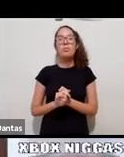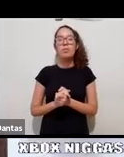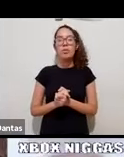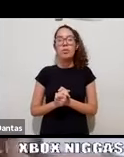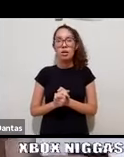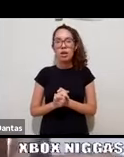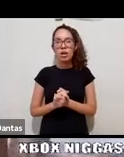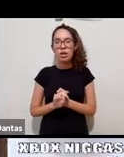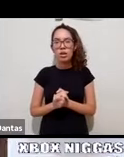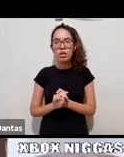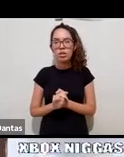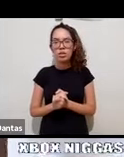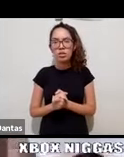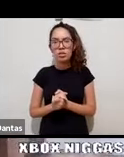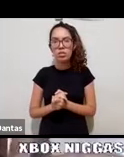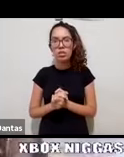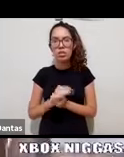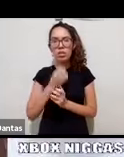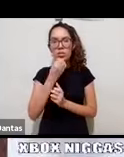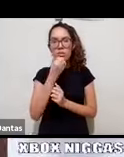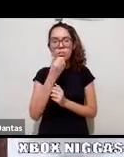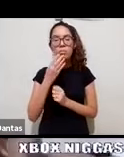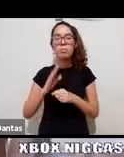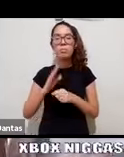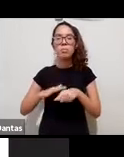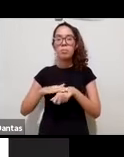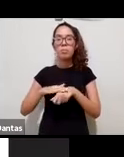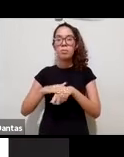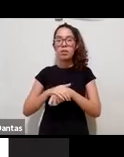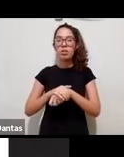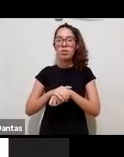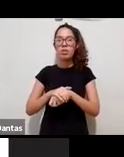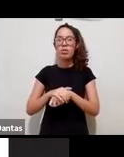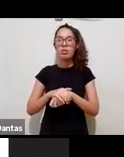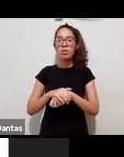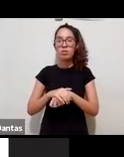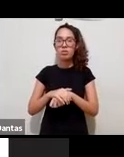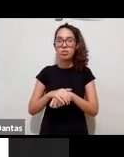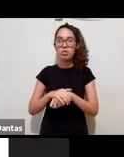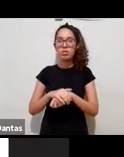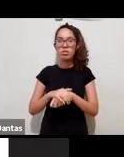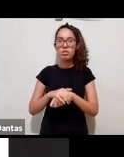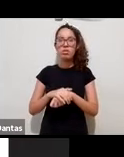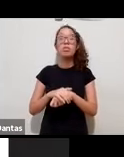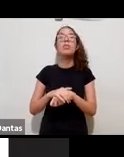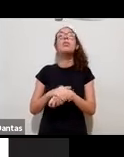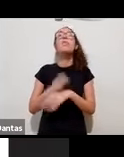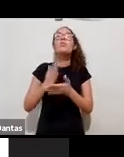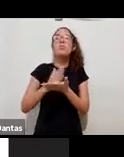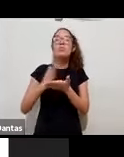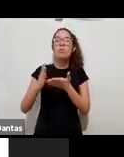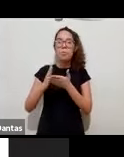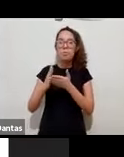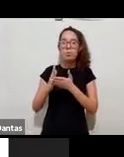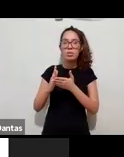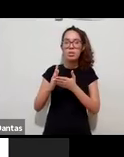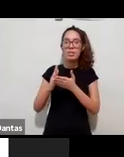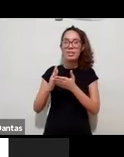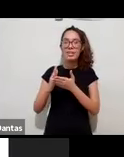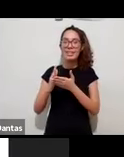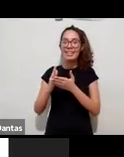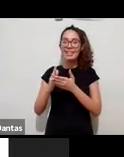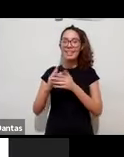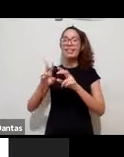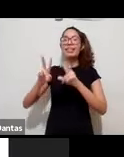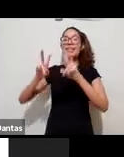eu fiquei feliz de te ver, que eu assisti uma palestra tua e tu começou assim com fora Temer, né? Na época do